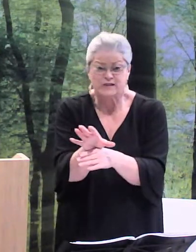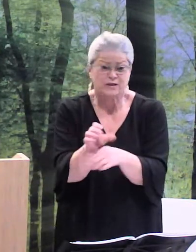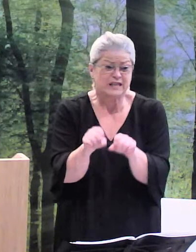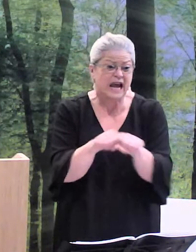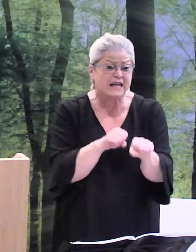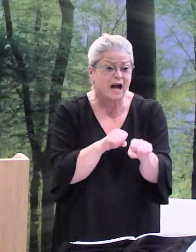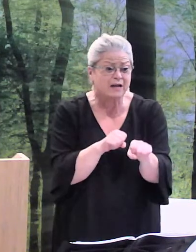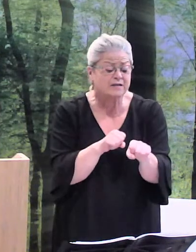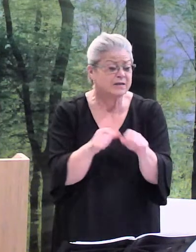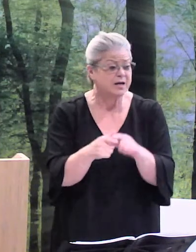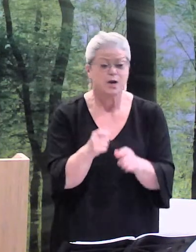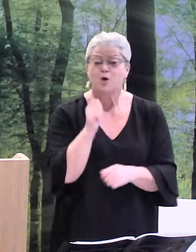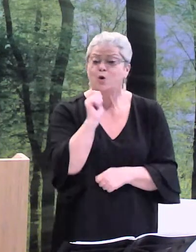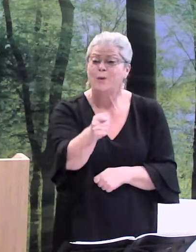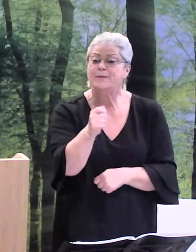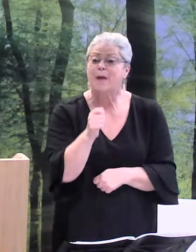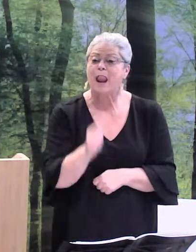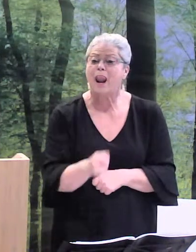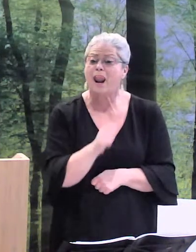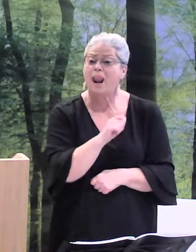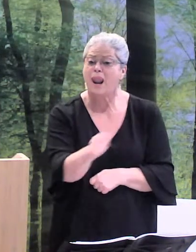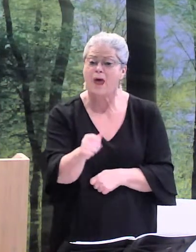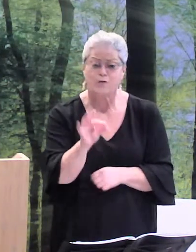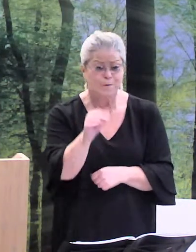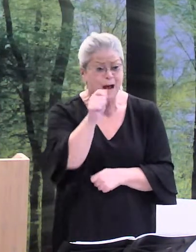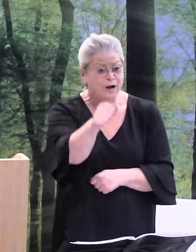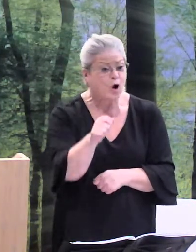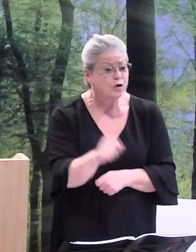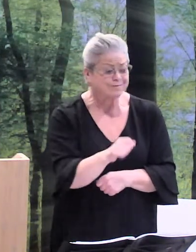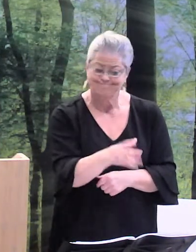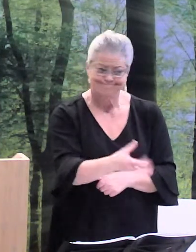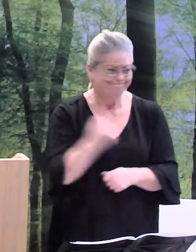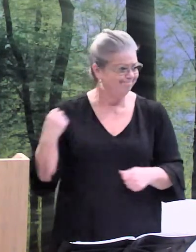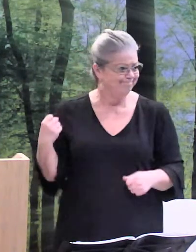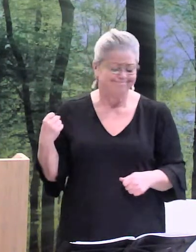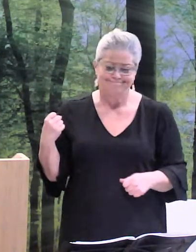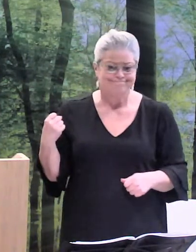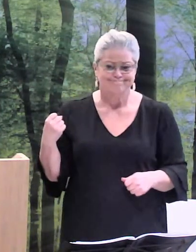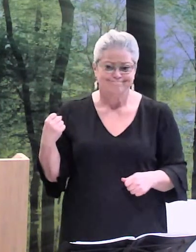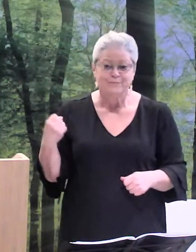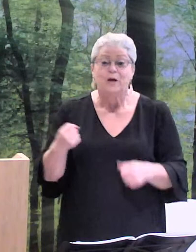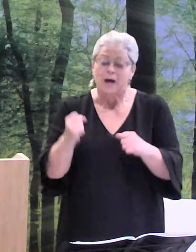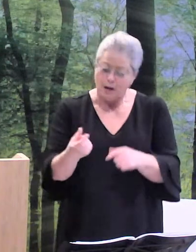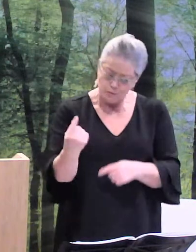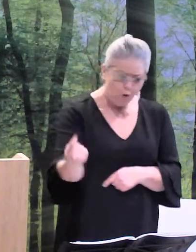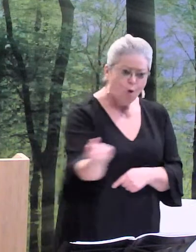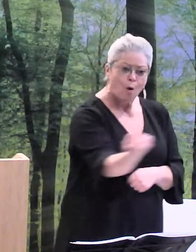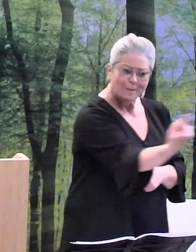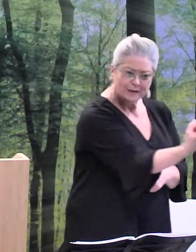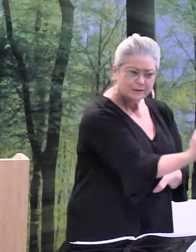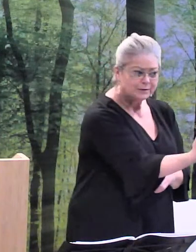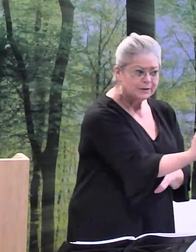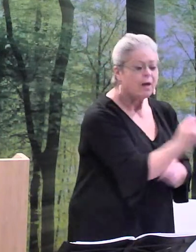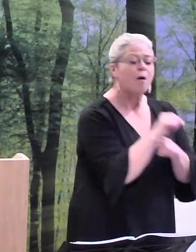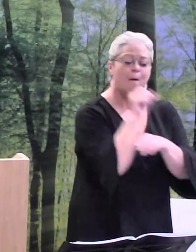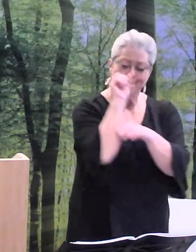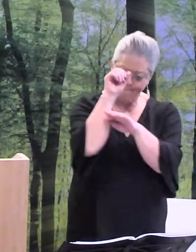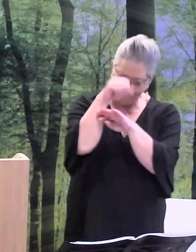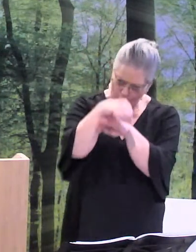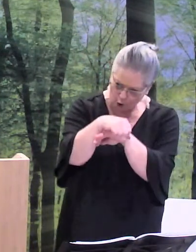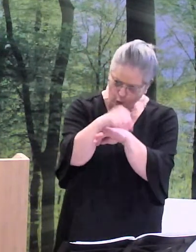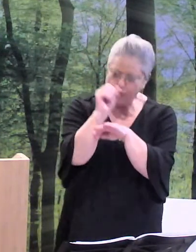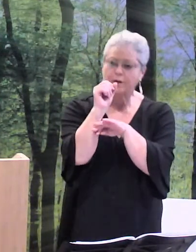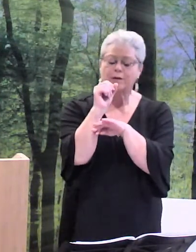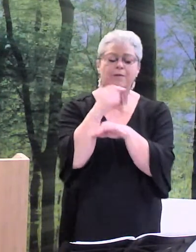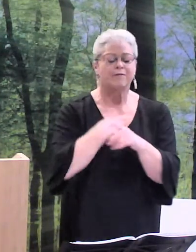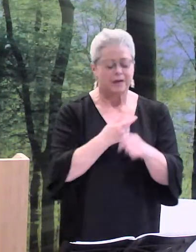gaan, hebben wij het kwispeltje waarmee u normaal gezien een kruisje zou maken weggenomen. Maar u kan naar voren komen en een buiging maken als